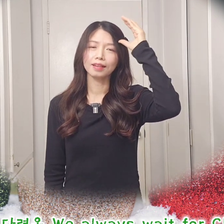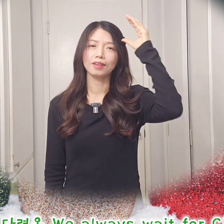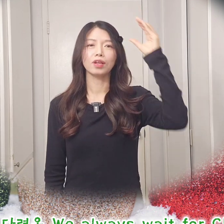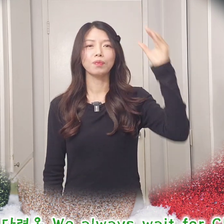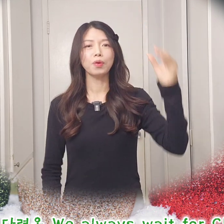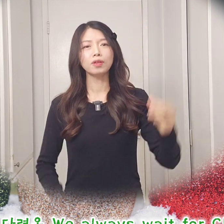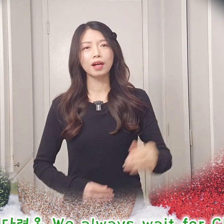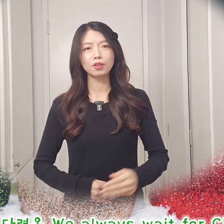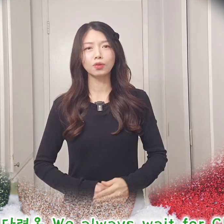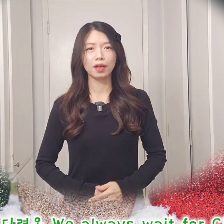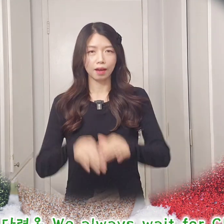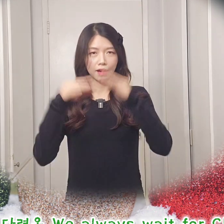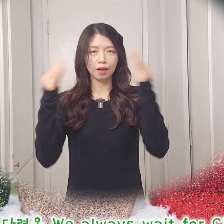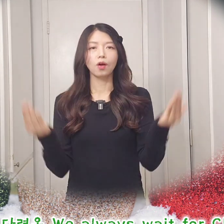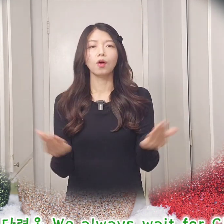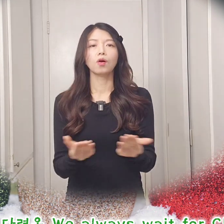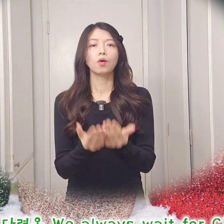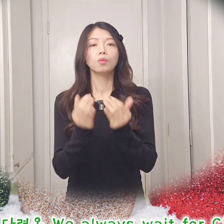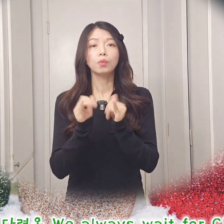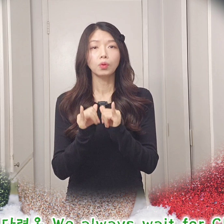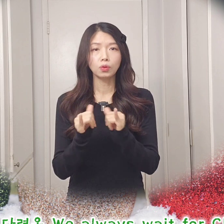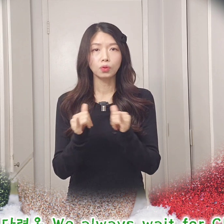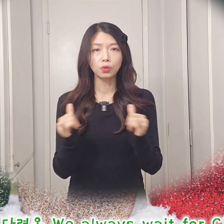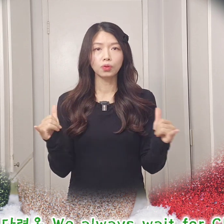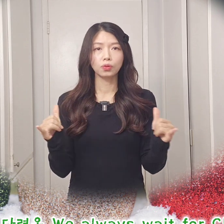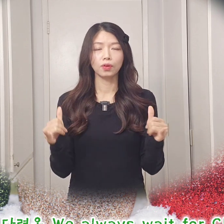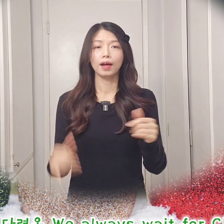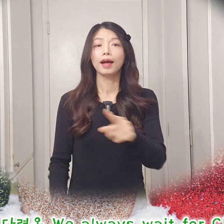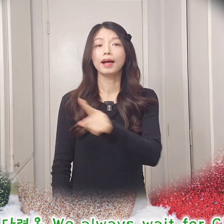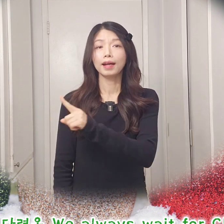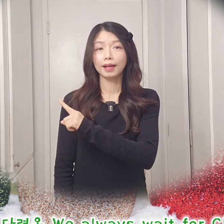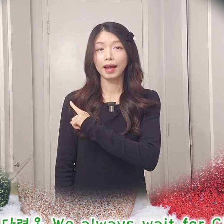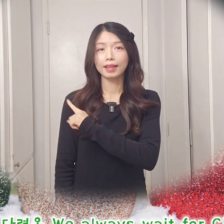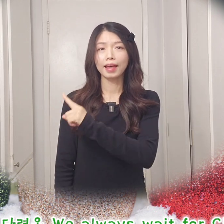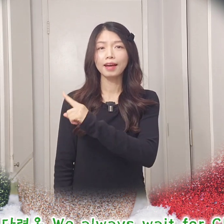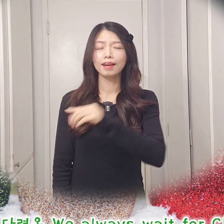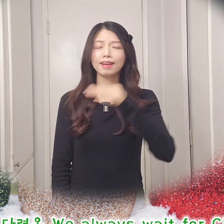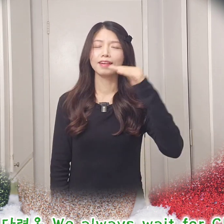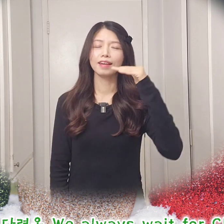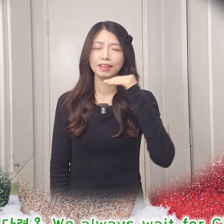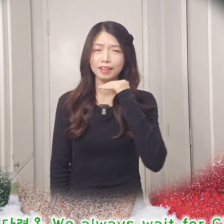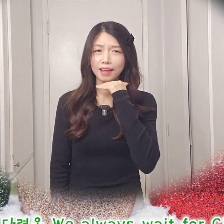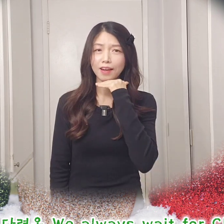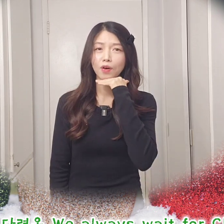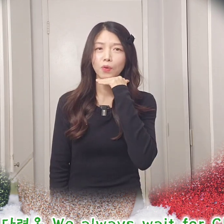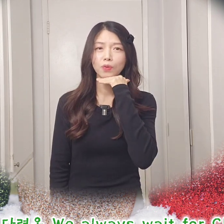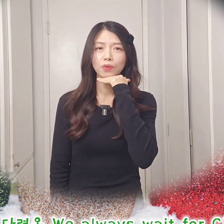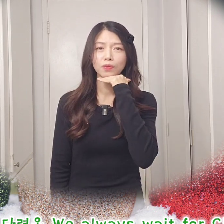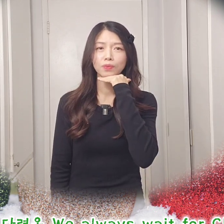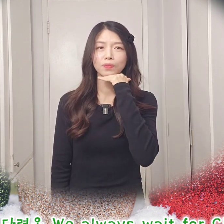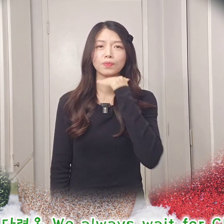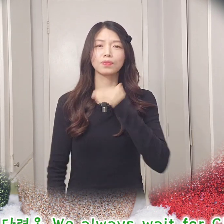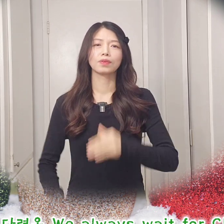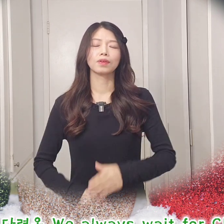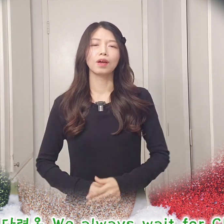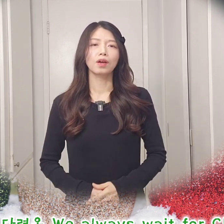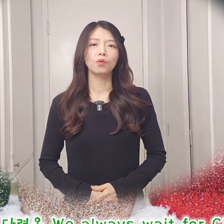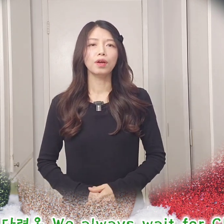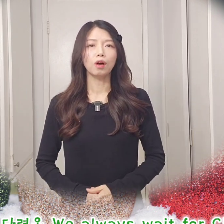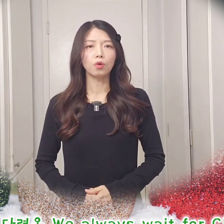이렇게 표현을 하셔도 돼요. 모두 가장 기다려온. We